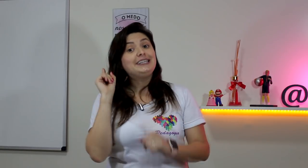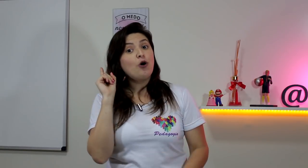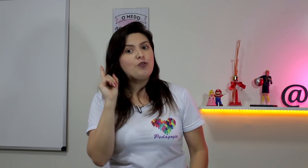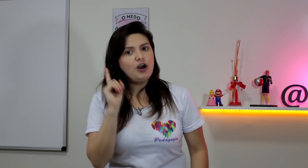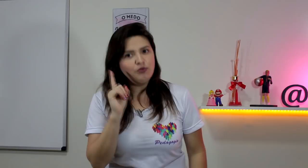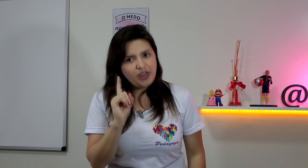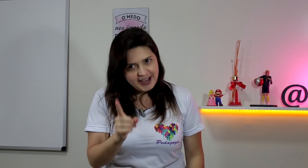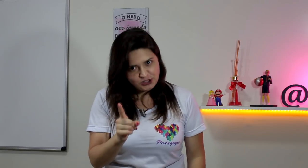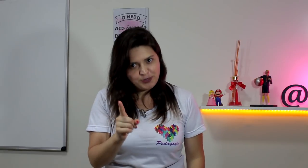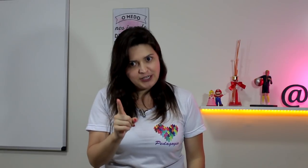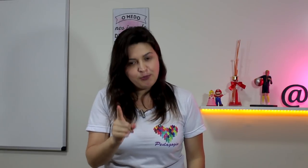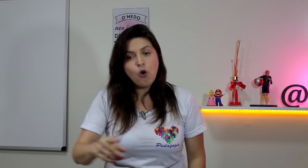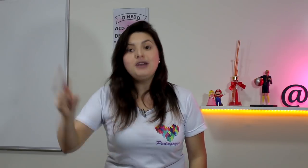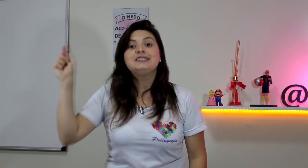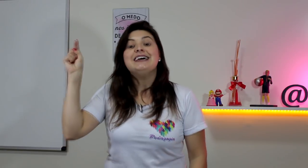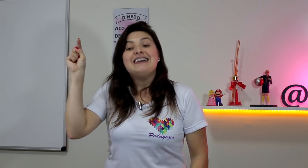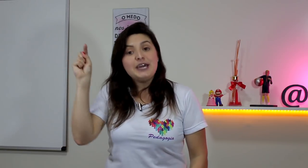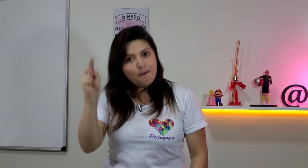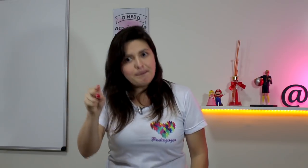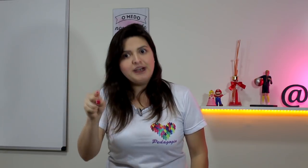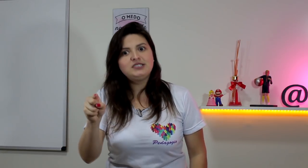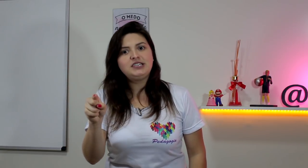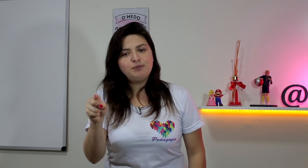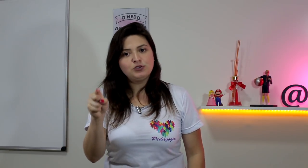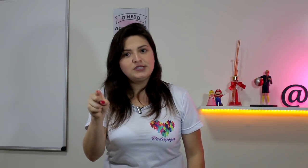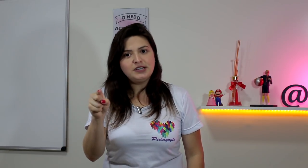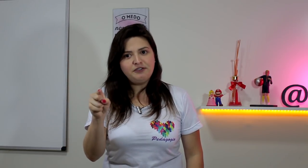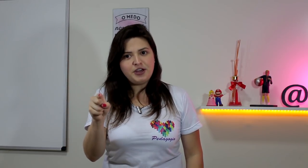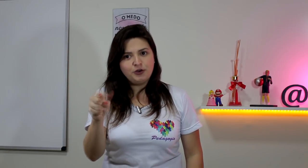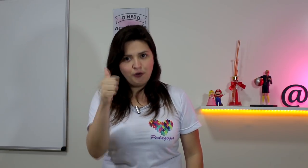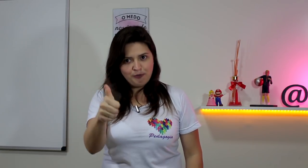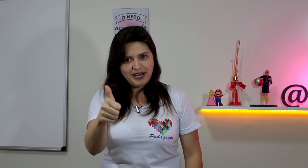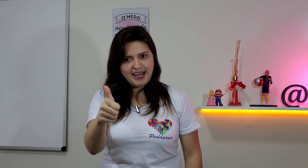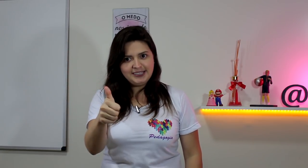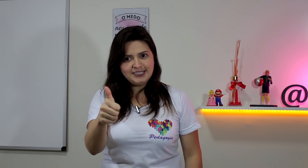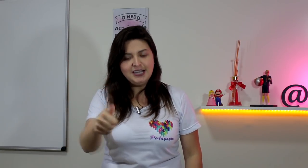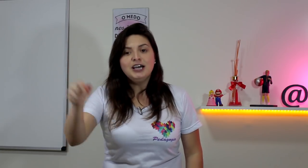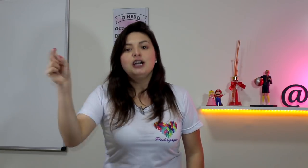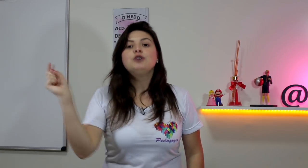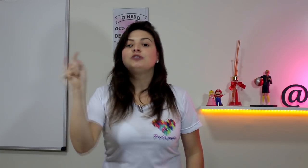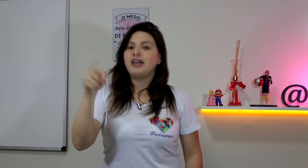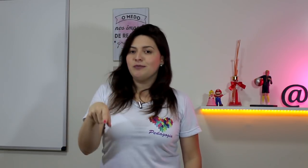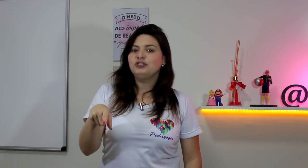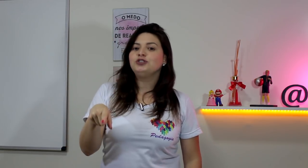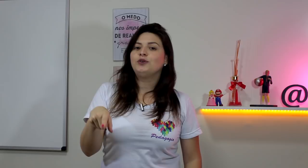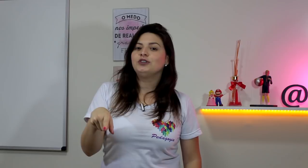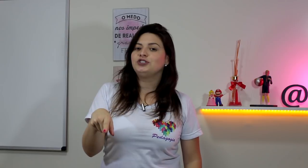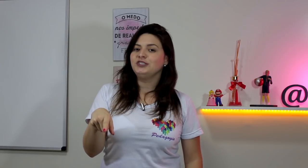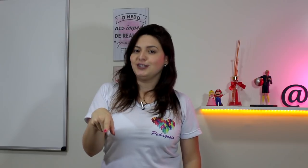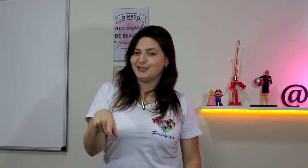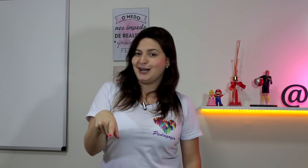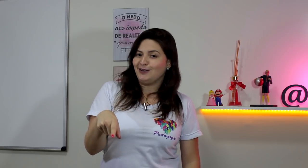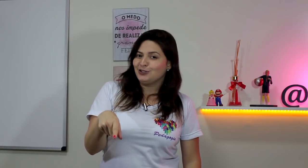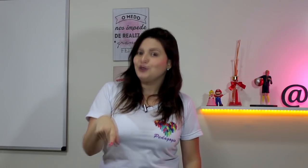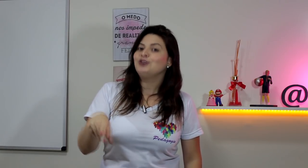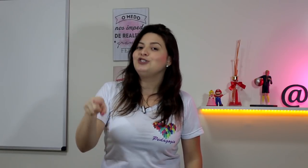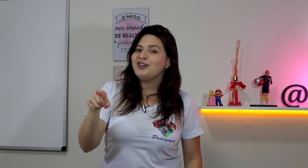Então, não deixe para depois e participe do desafio, beleza? E o tema de hoje, da nossa aula de hoje,